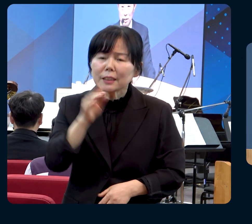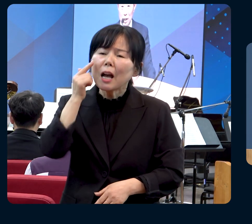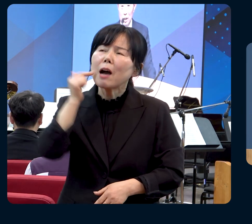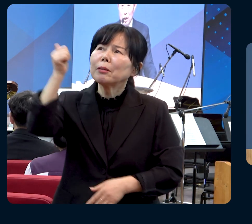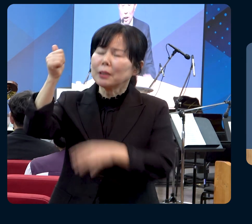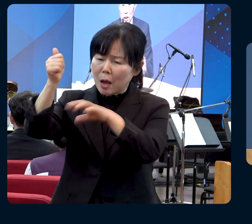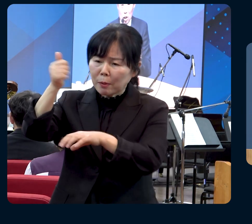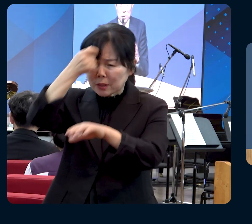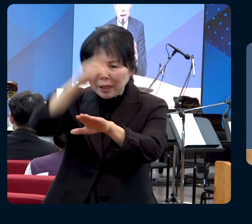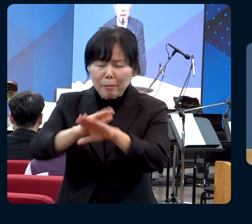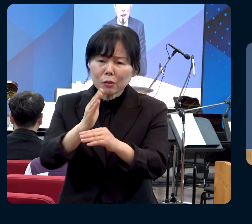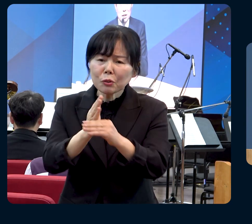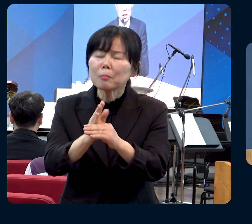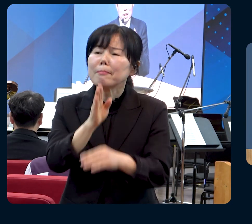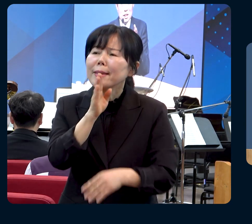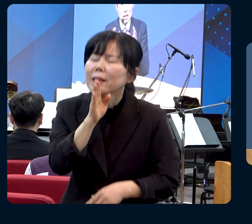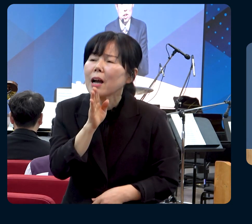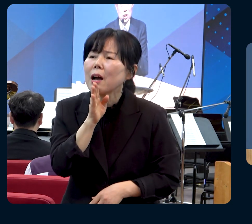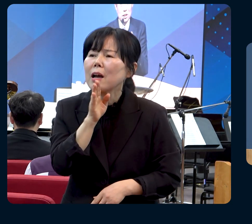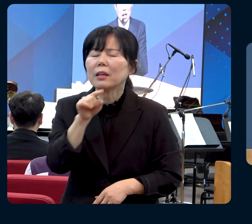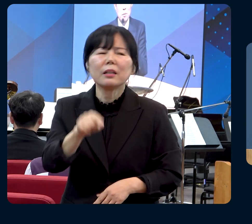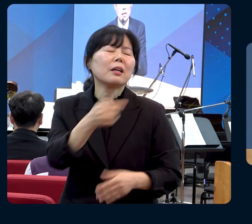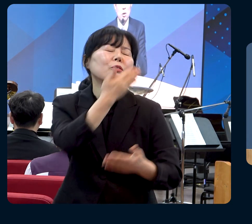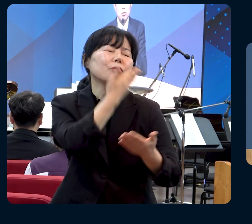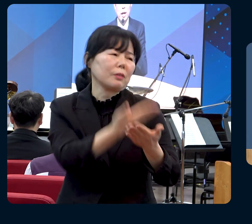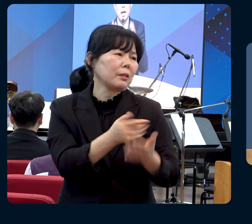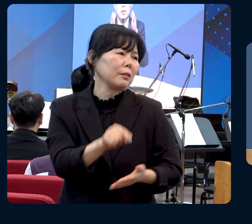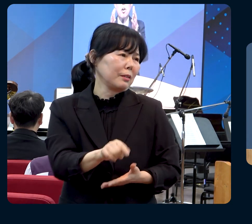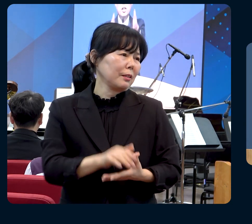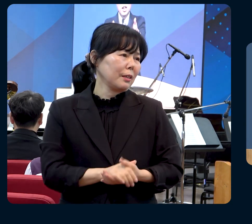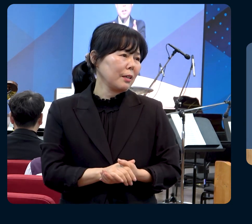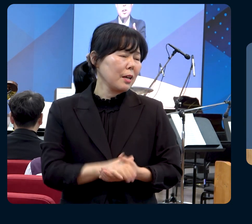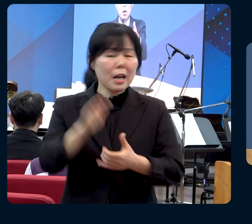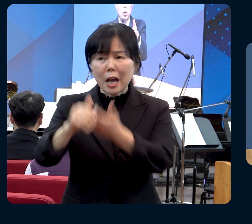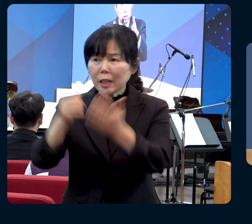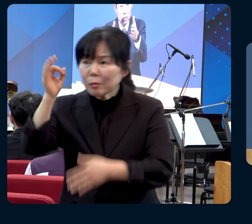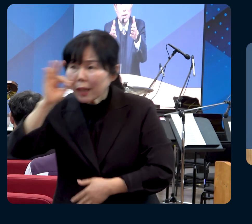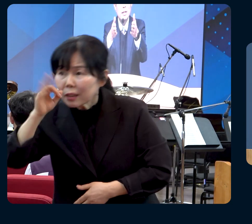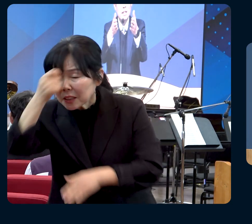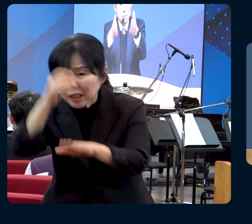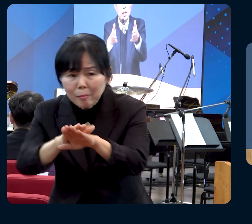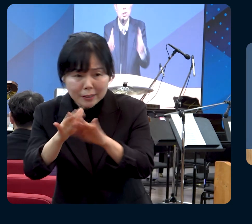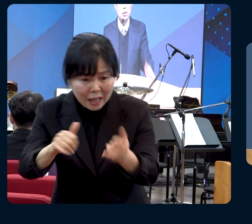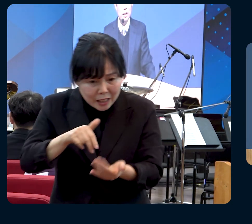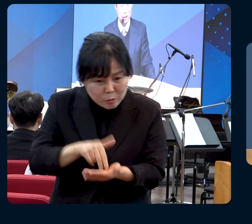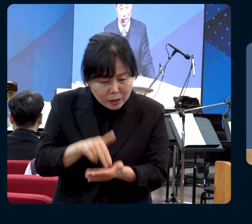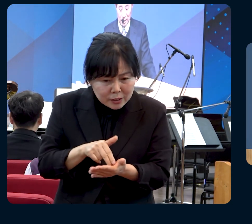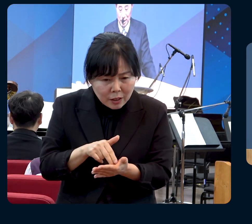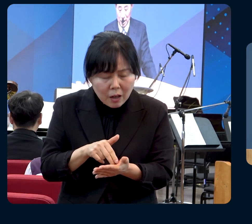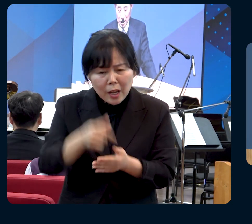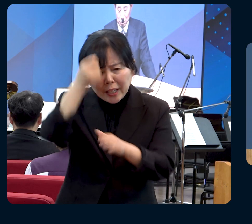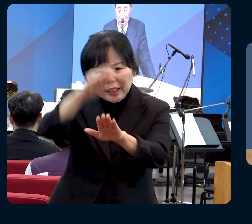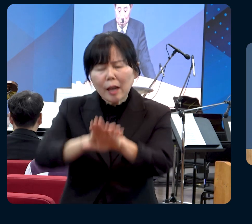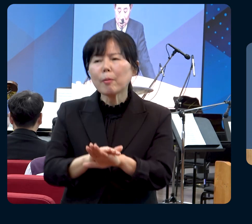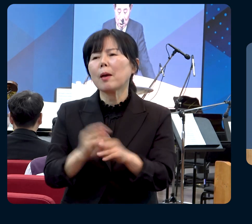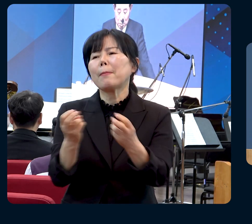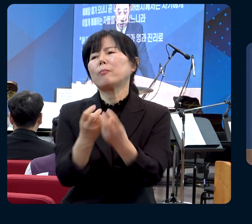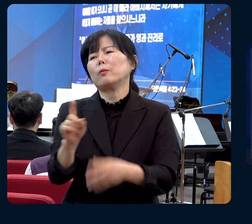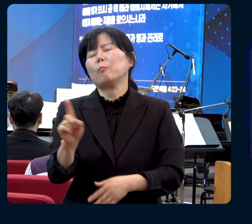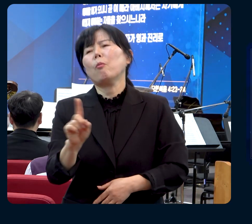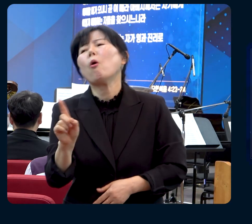예배하느냐. 그러면 하나님이 찾으시는 예배자로서의 너희는 어떤 예배를 드려야 하느냐.